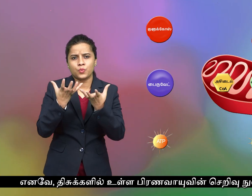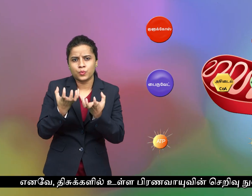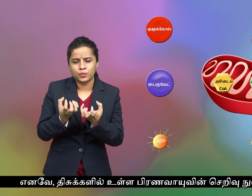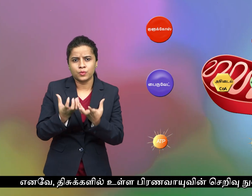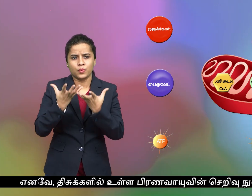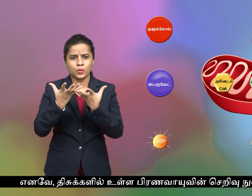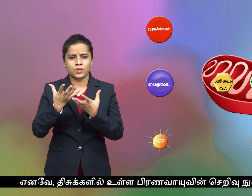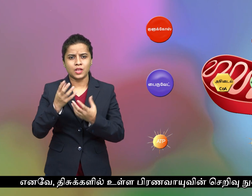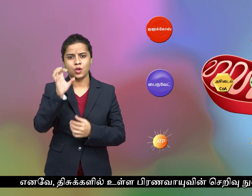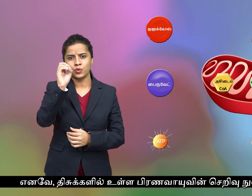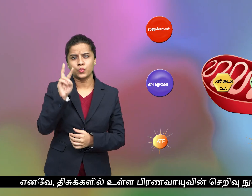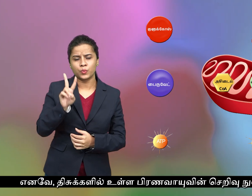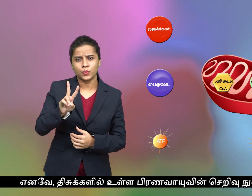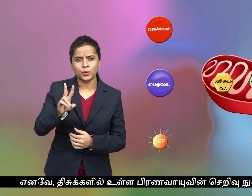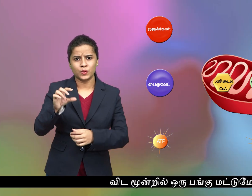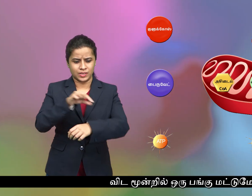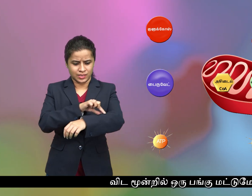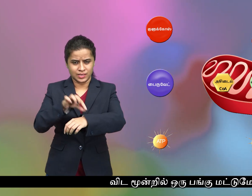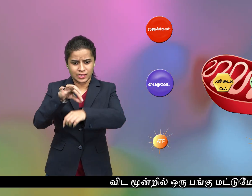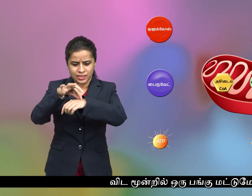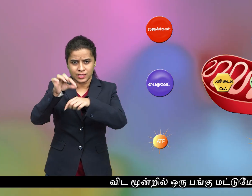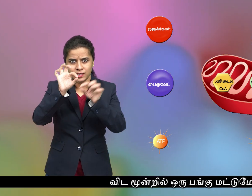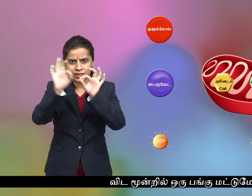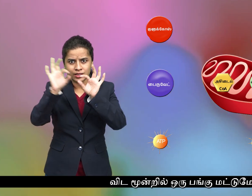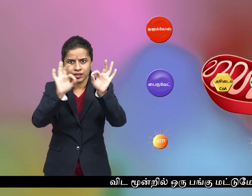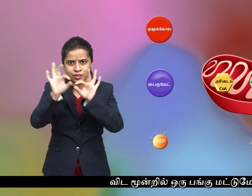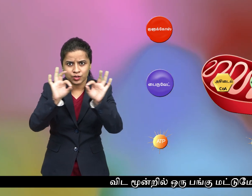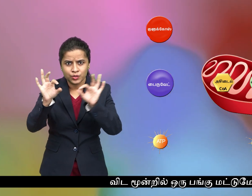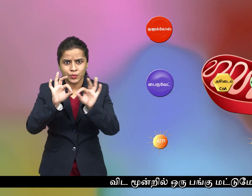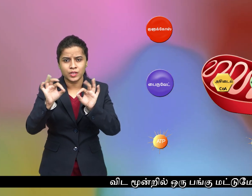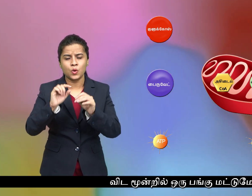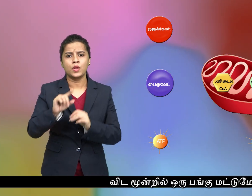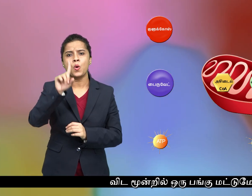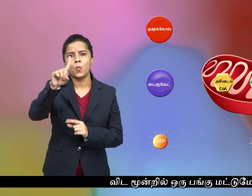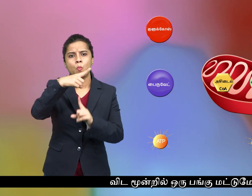செறிவு நுரையீரலில் உள்ளதை விட 1/3 பங்கு மட்டுமே.